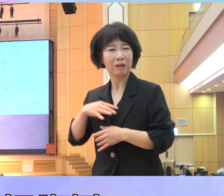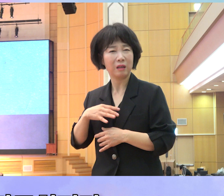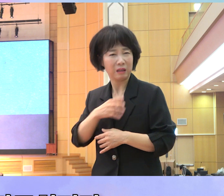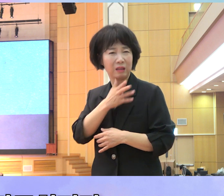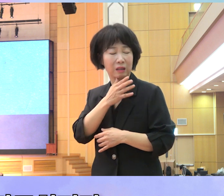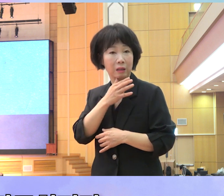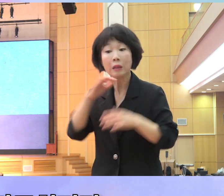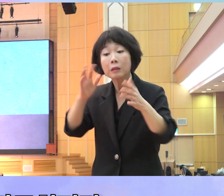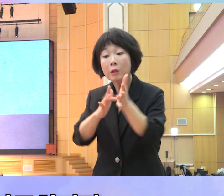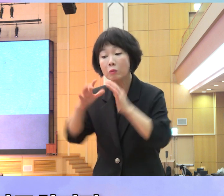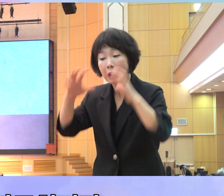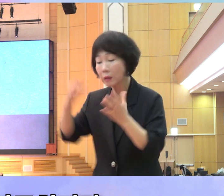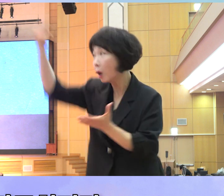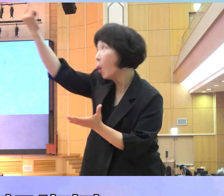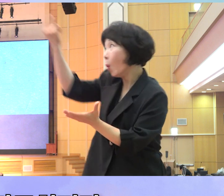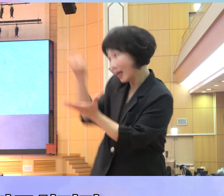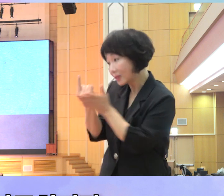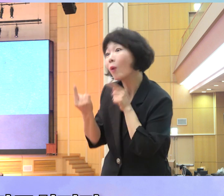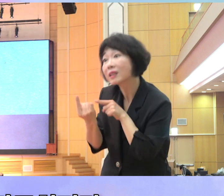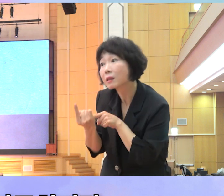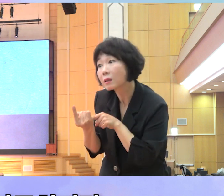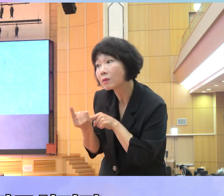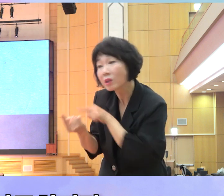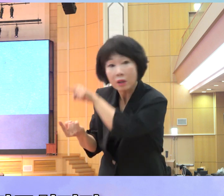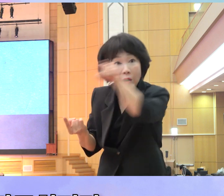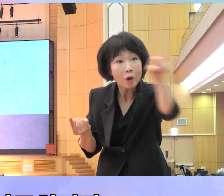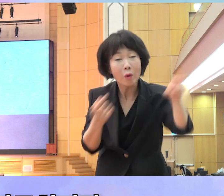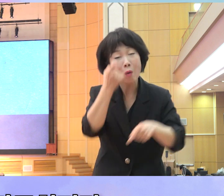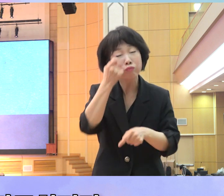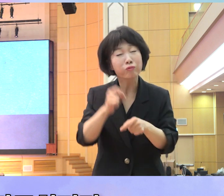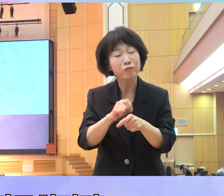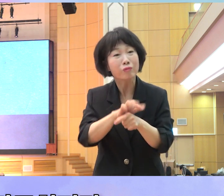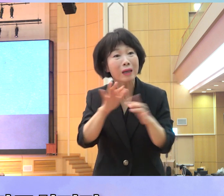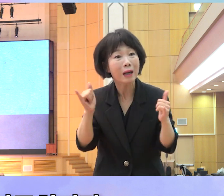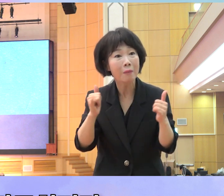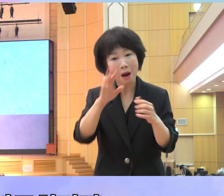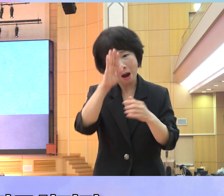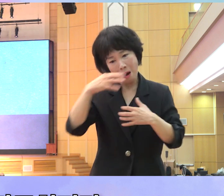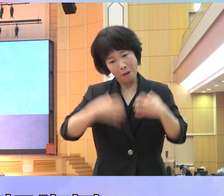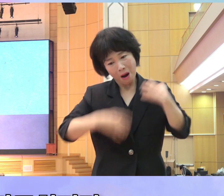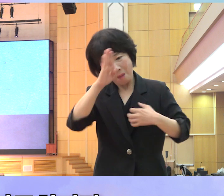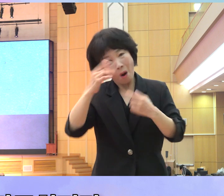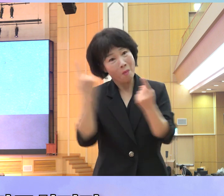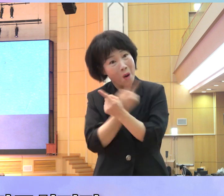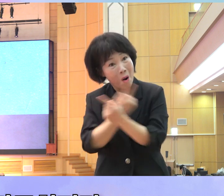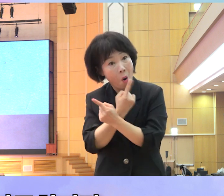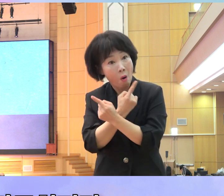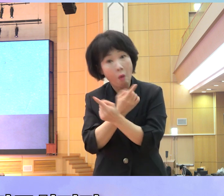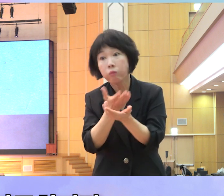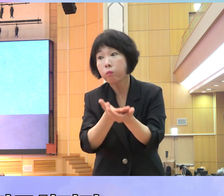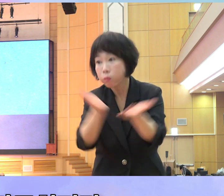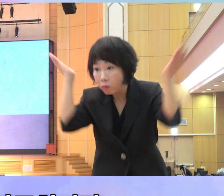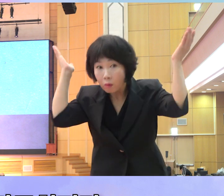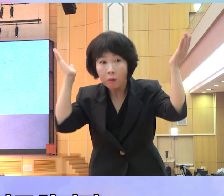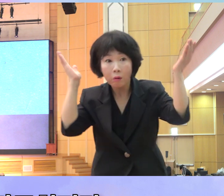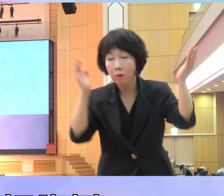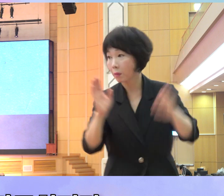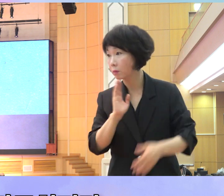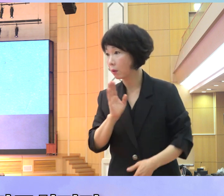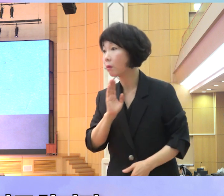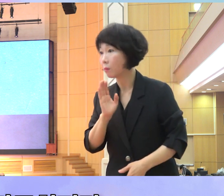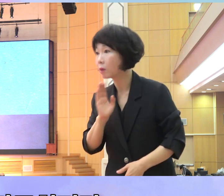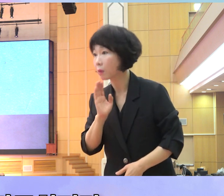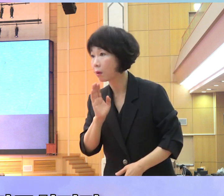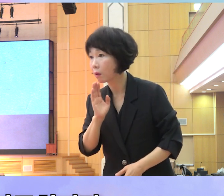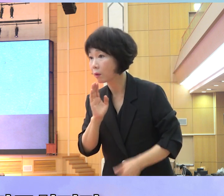예수님이 이 땅에 오셔서 불쌍한 사람들, 또 많이 아픈 사람들, 이런 사람들의 병을 고쳐주는